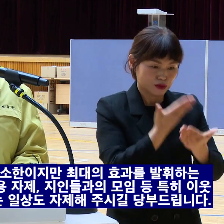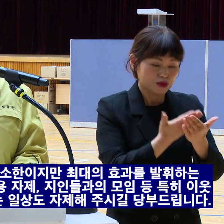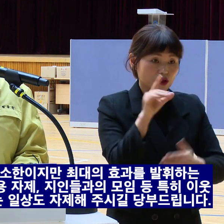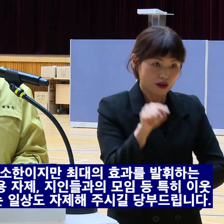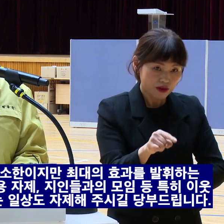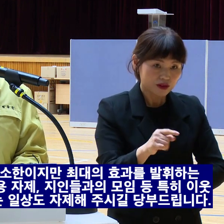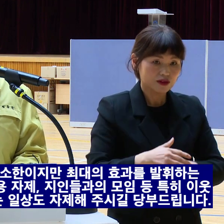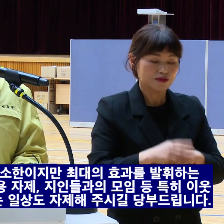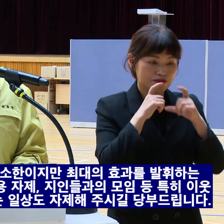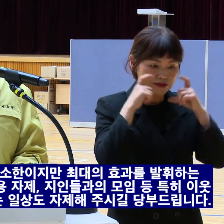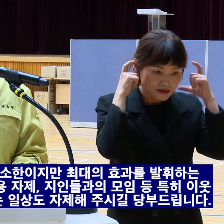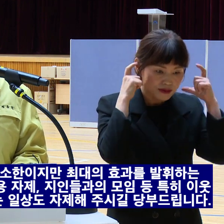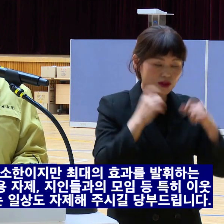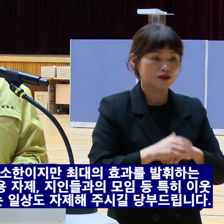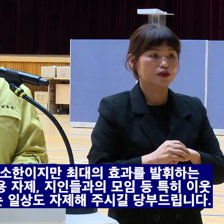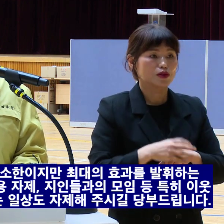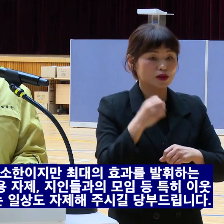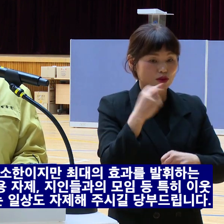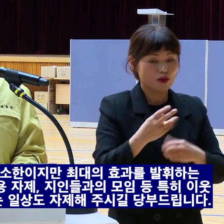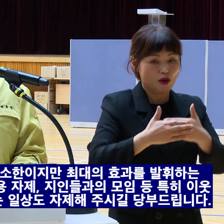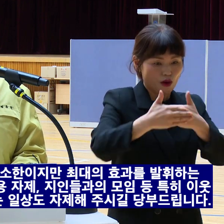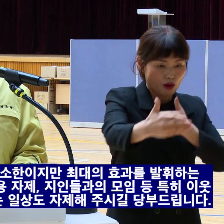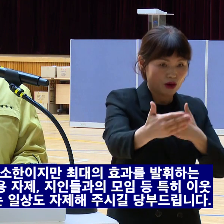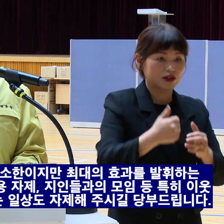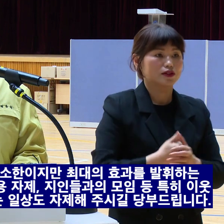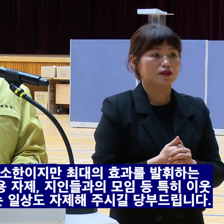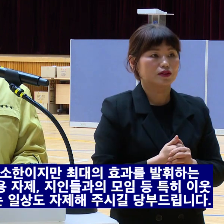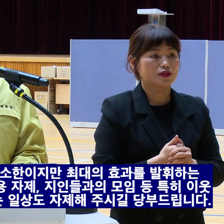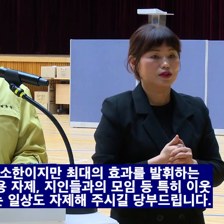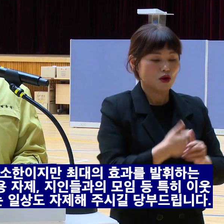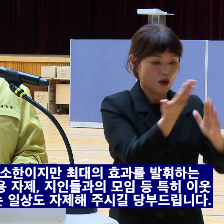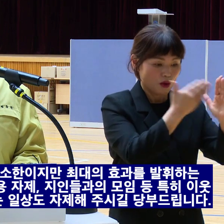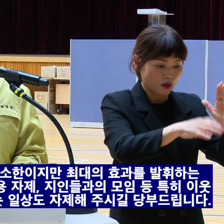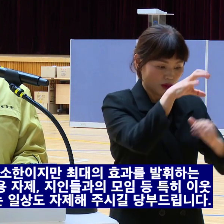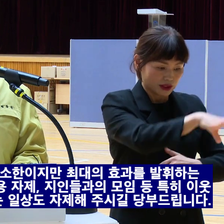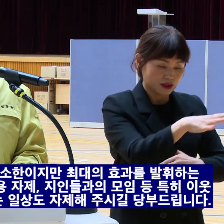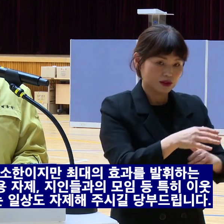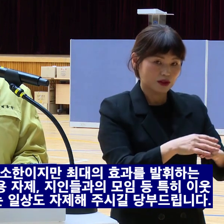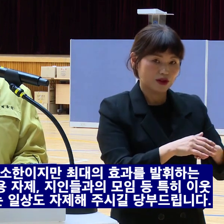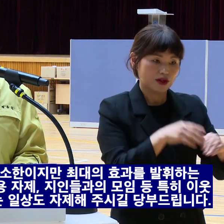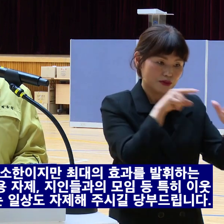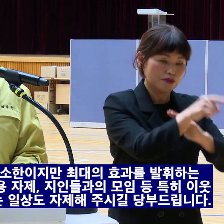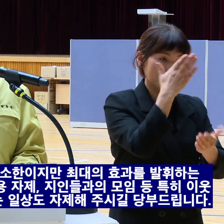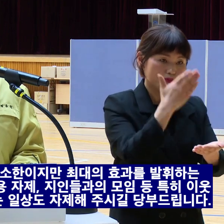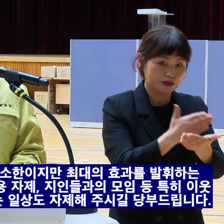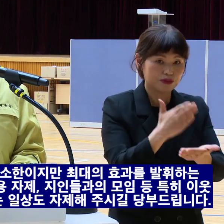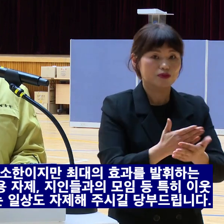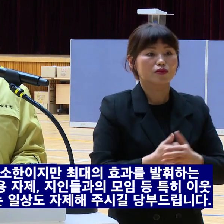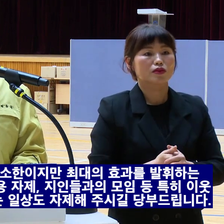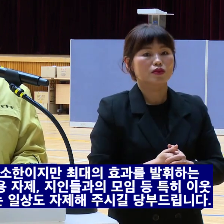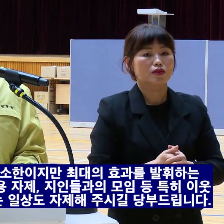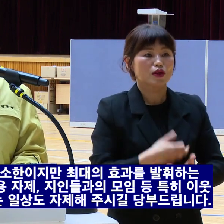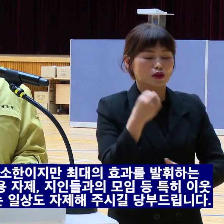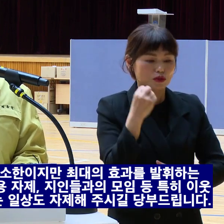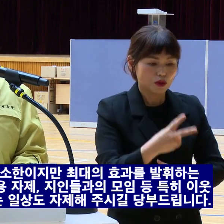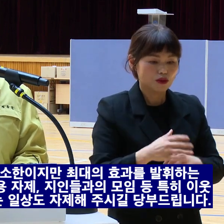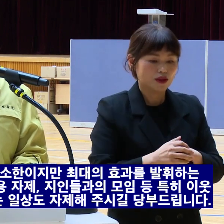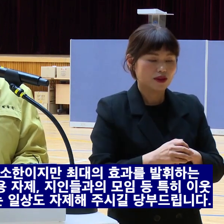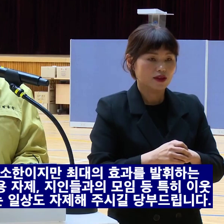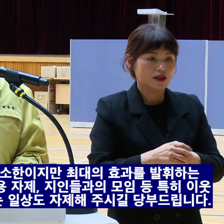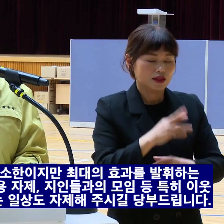거리두기, 다중이용시설 이용 자제, 지인들과의 모임 등 특히 이웃